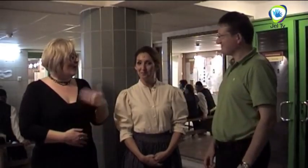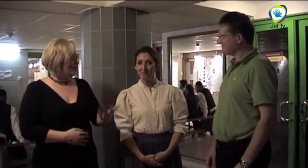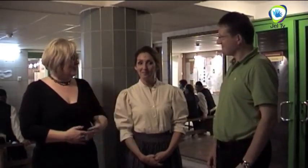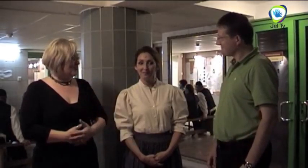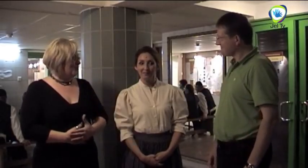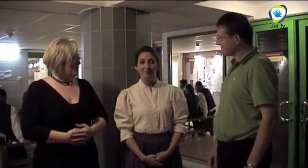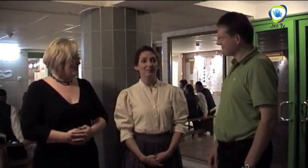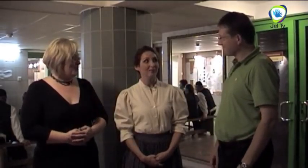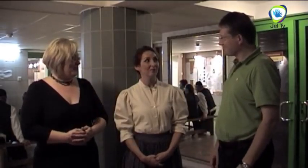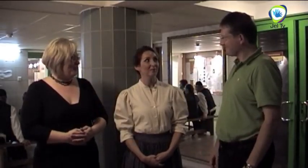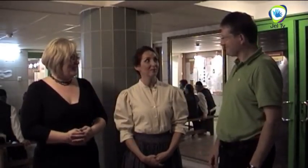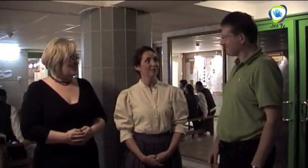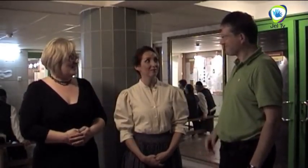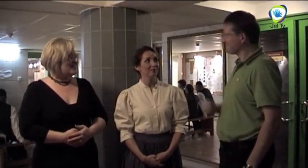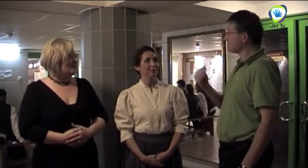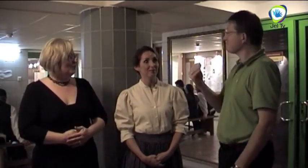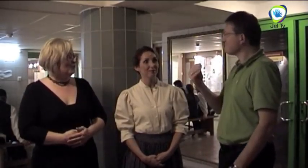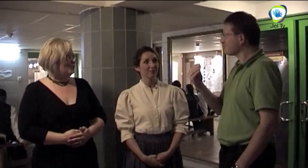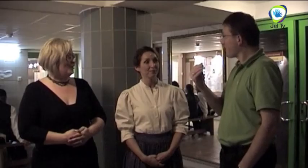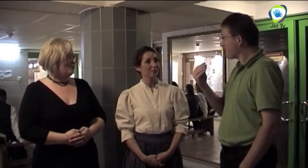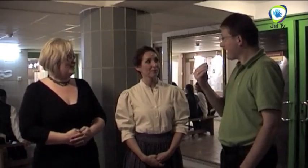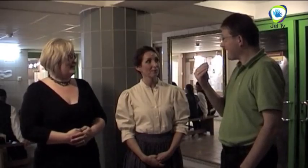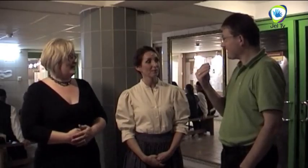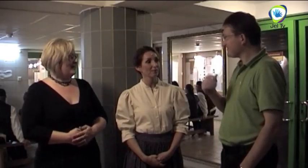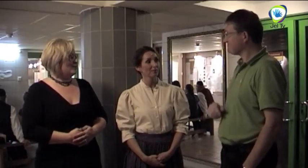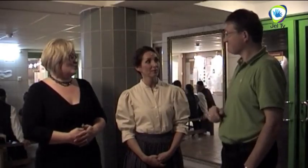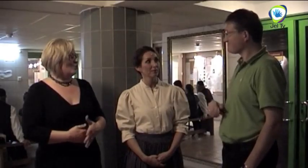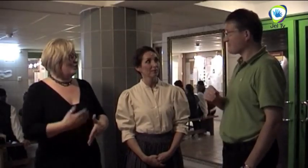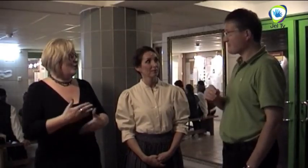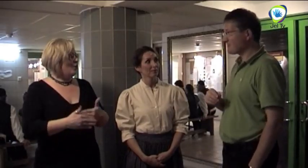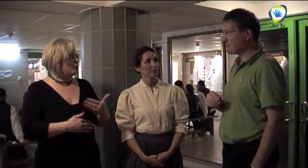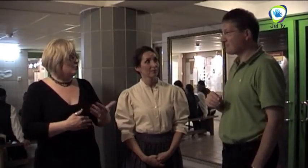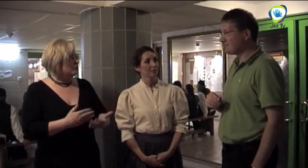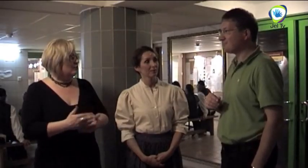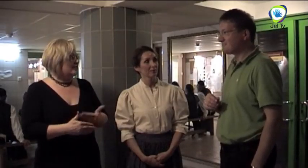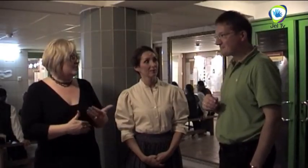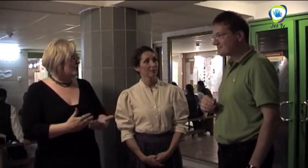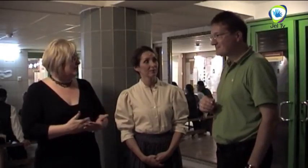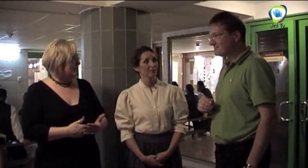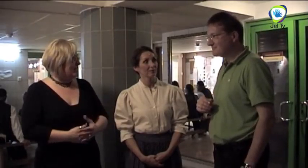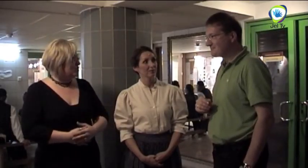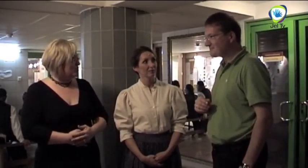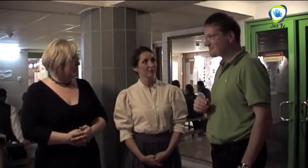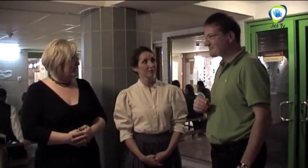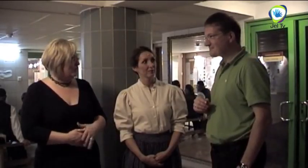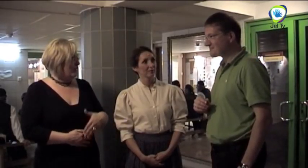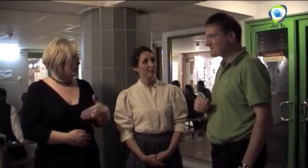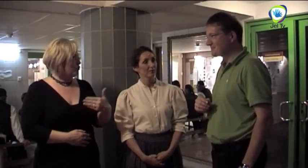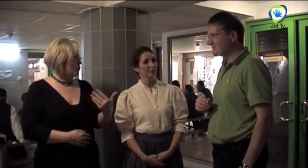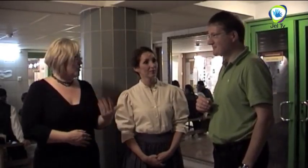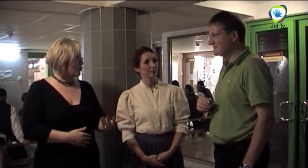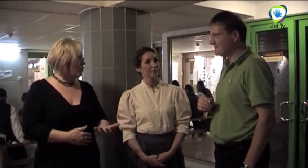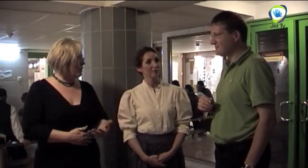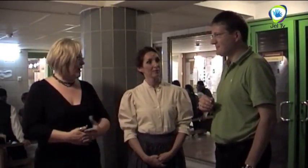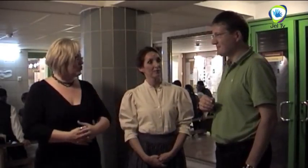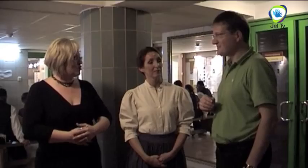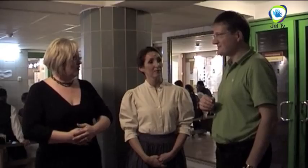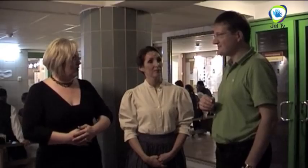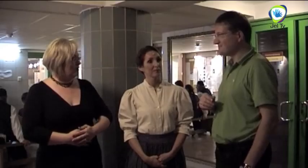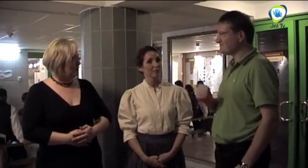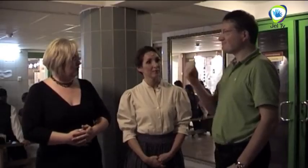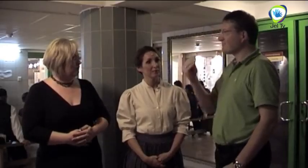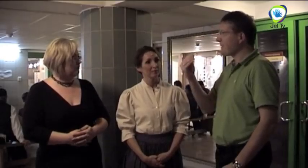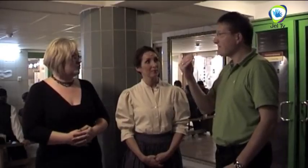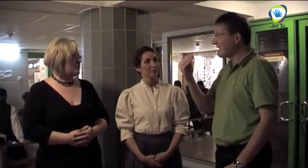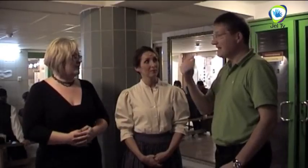Amikor hallottad azt, hogy tolmácsnak előadás lesz, elgondolkodhatott el téged az, hogy ez egy speciális igény, hogy most egy